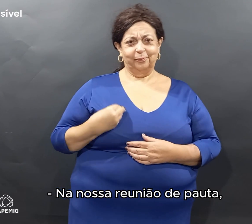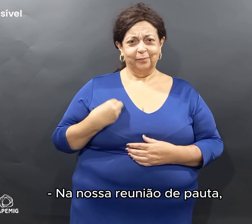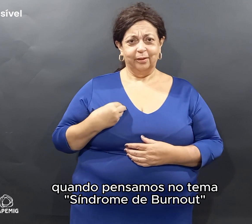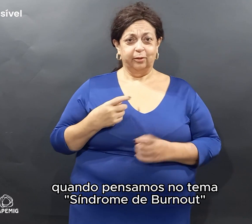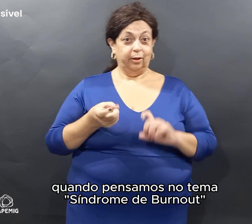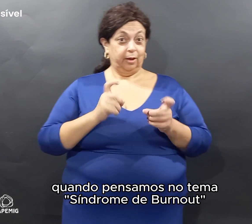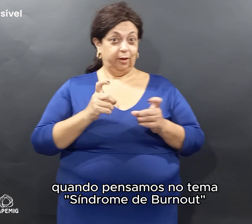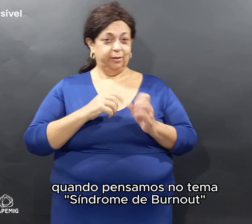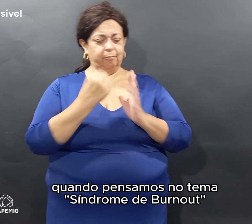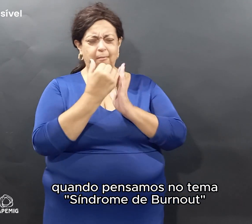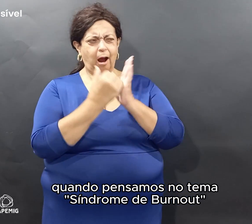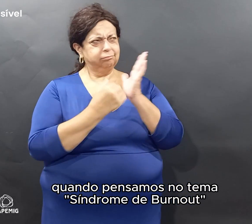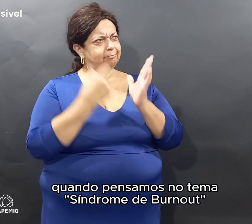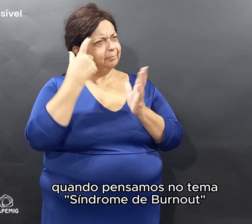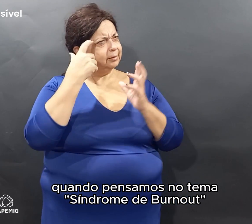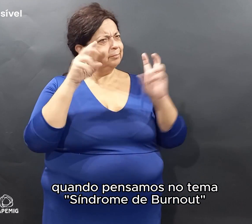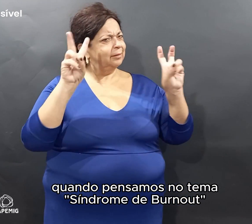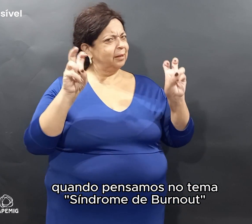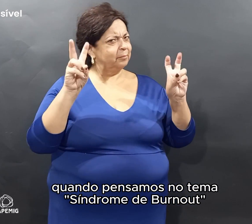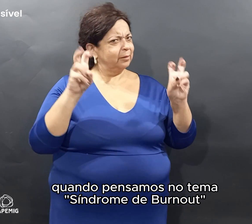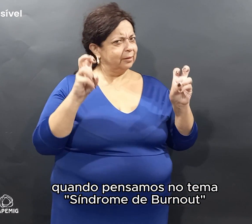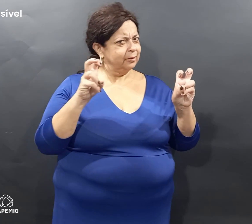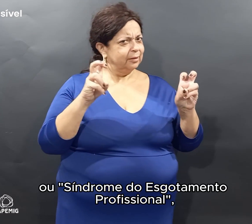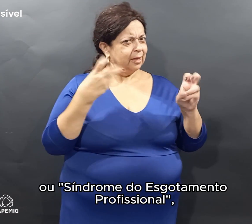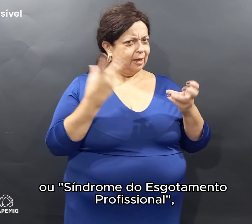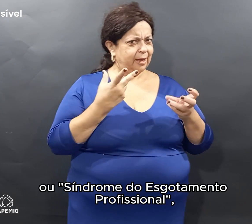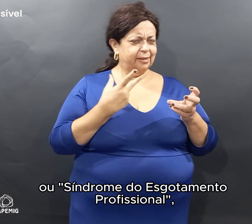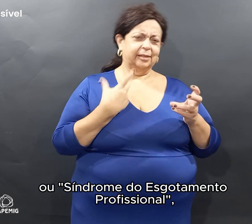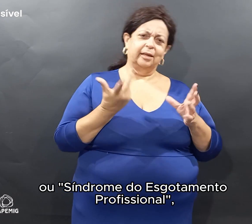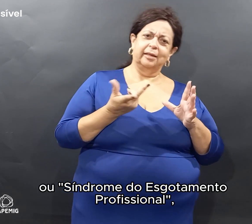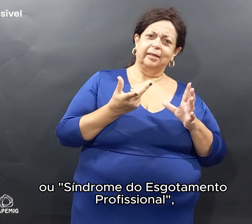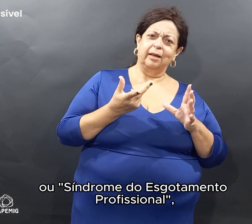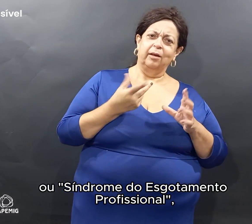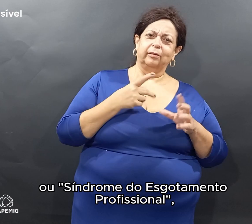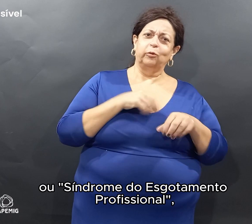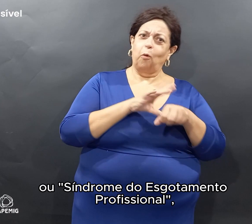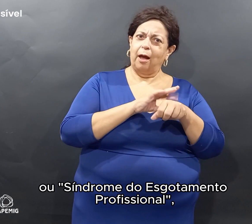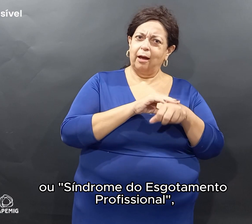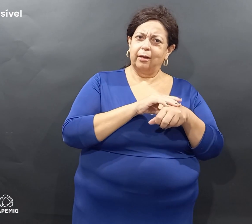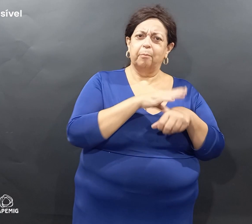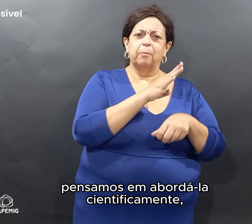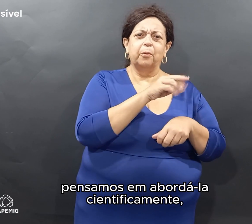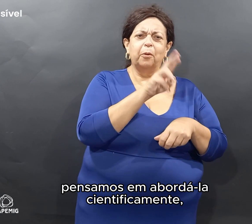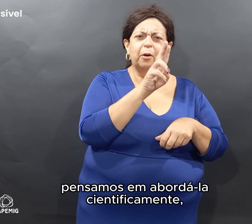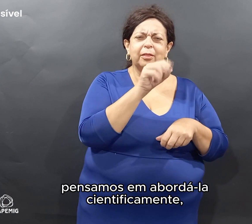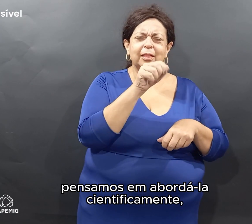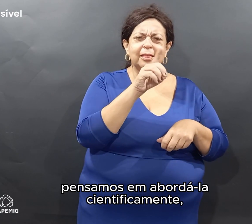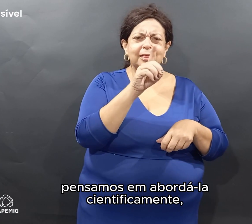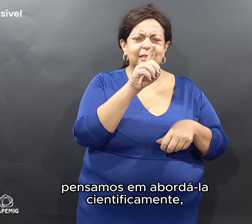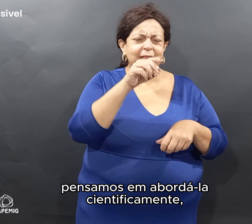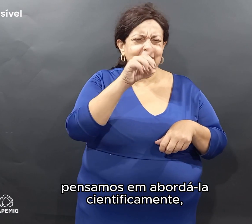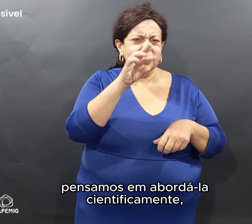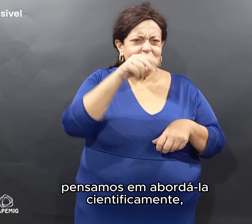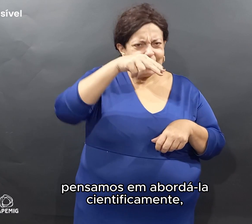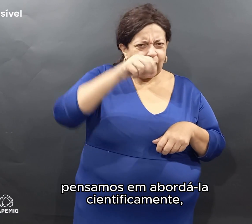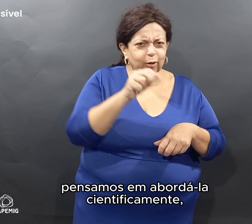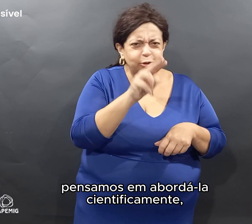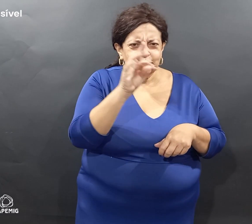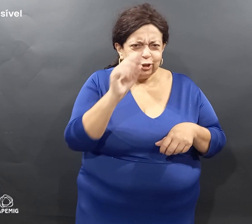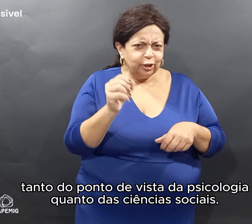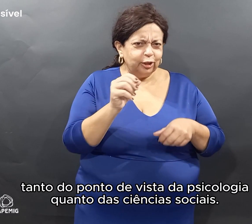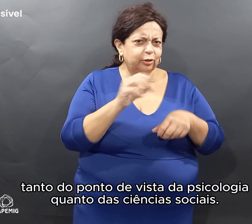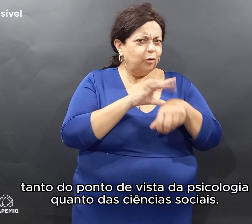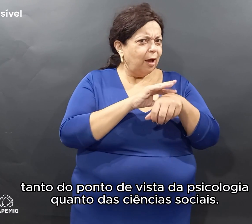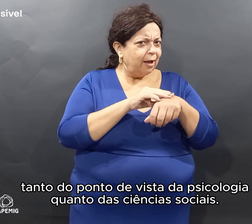de pauta, quando pensamos no tema Síndrome de Burnout ou Síndrome do Esgotamento Profissional, pensamos em abordá-la